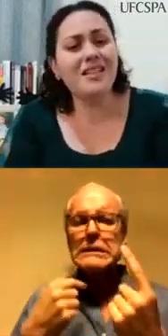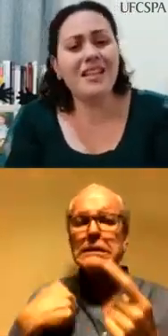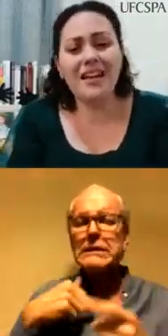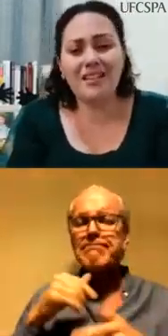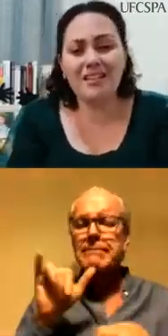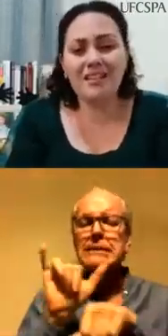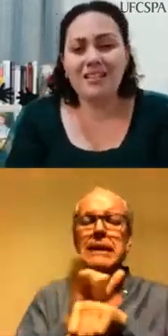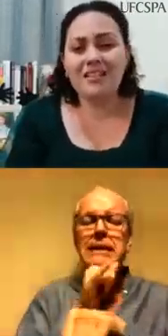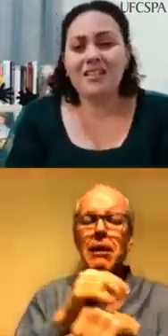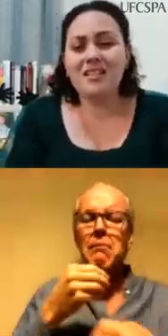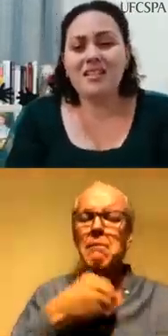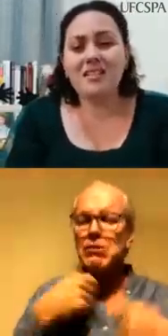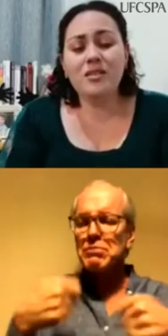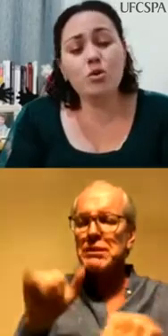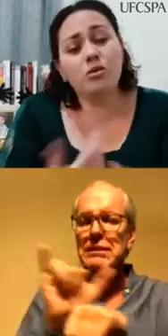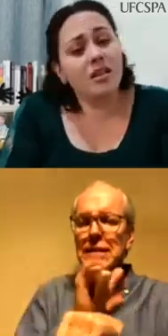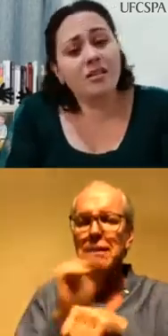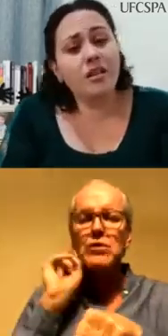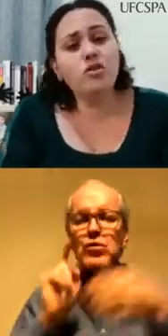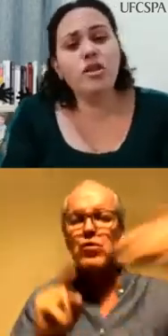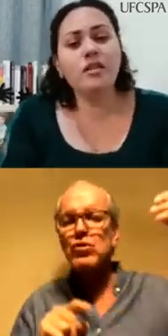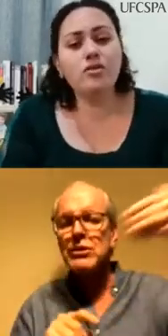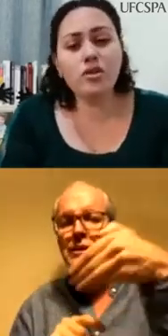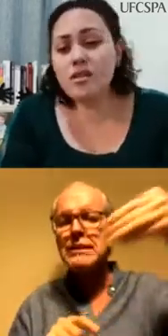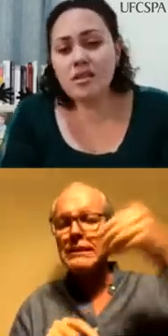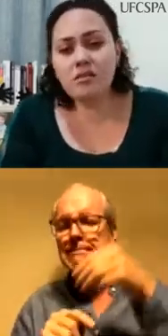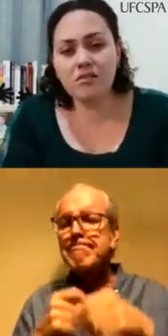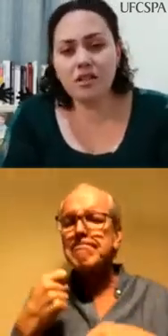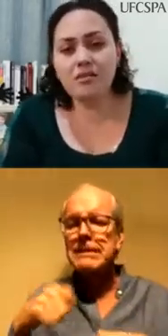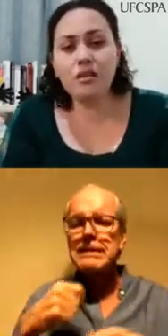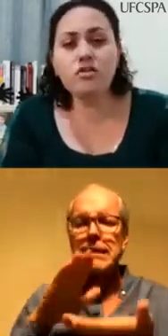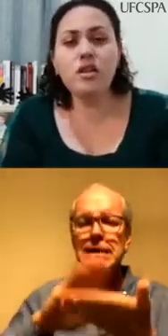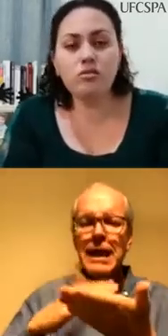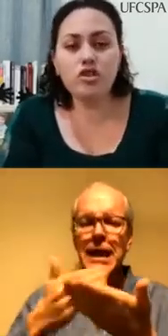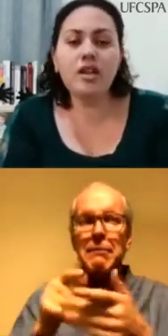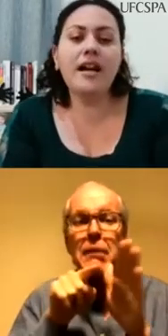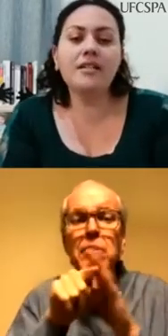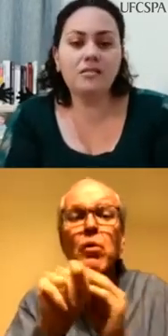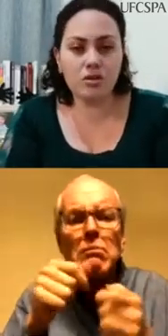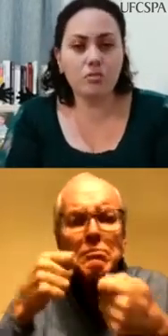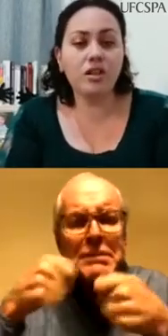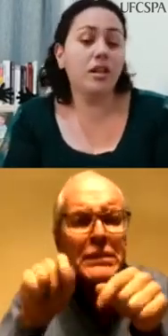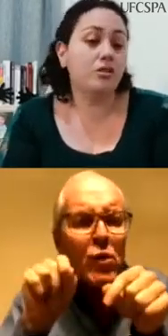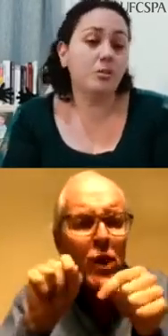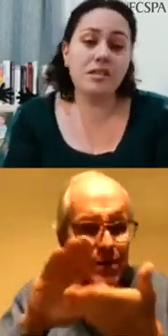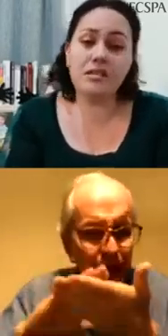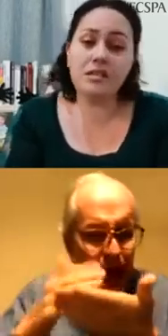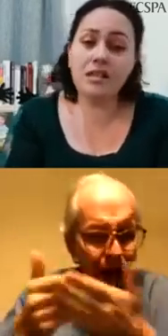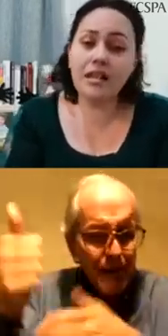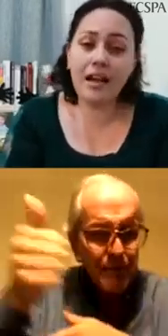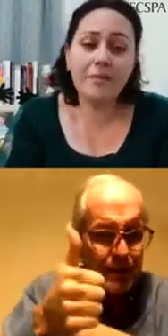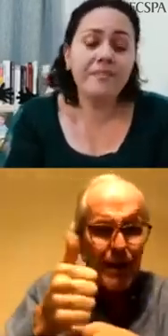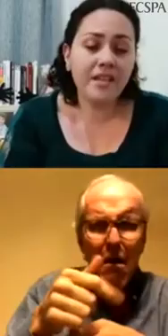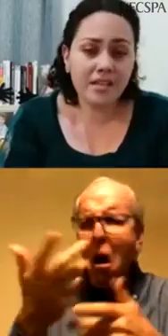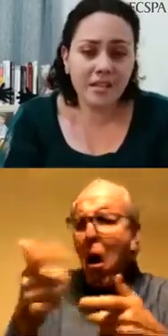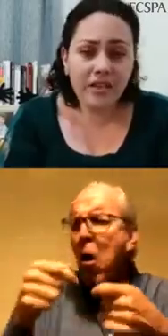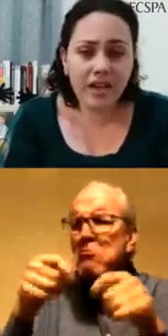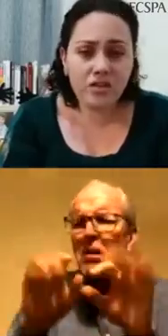com essa ideia. E o surdo ele tem o direito de ir sozinho, ele tem o direito de chegar e tentar se comunicar, então precisa se